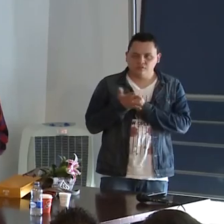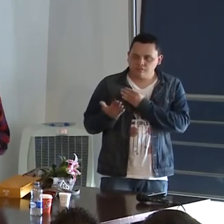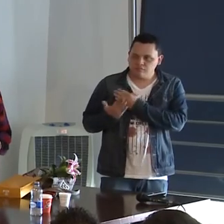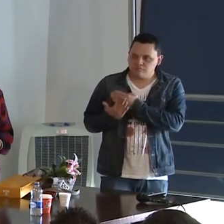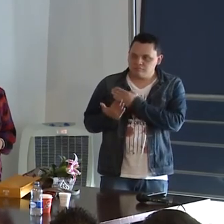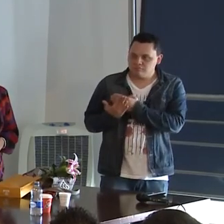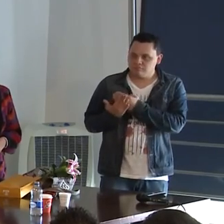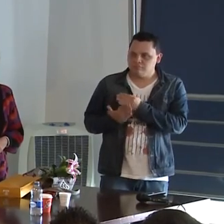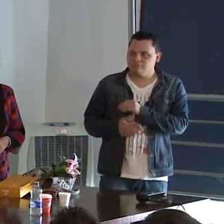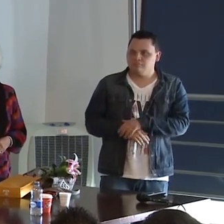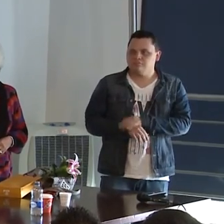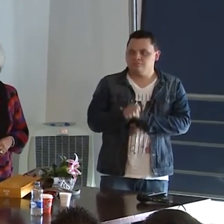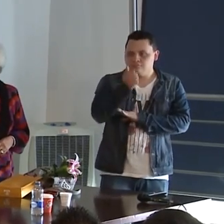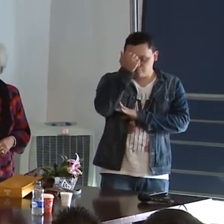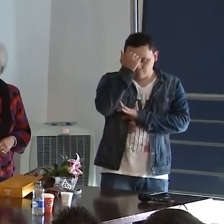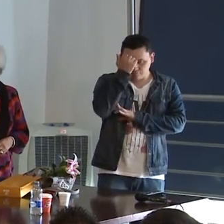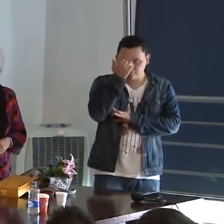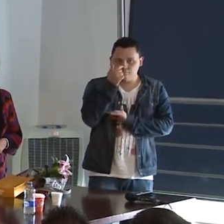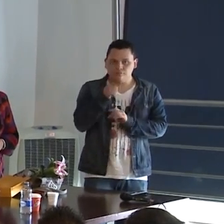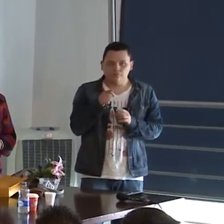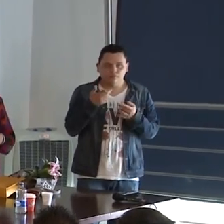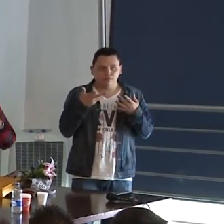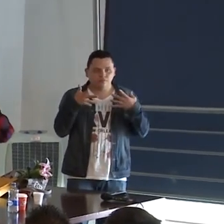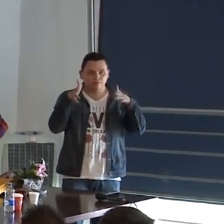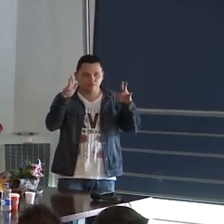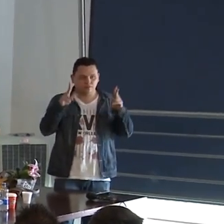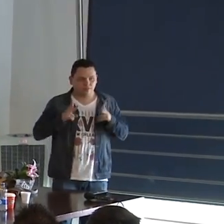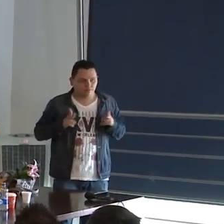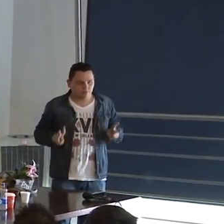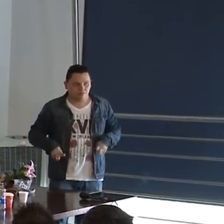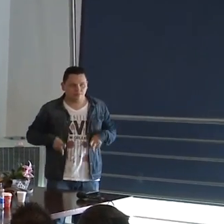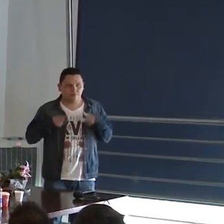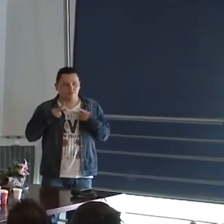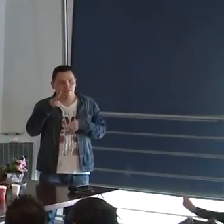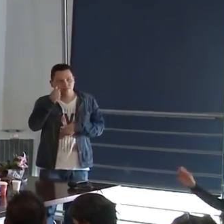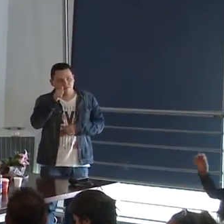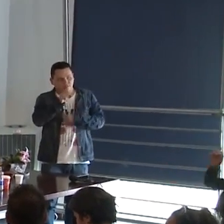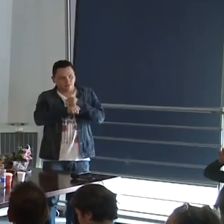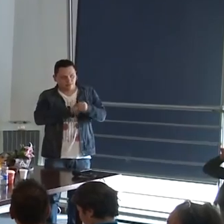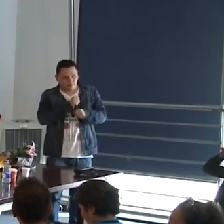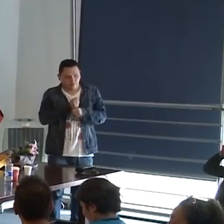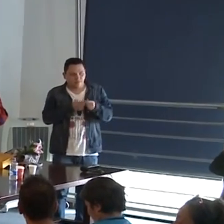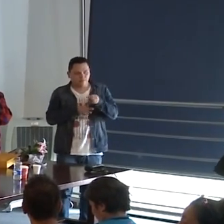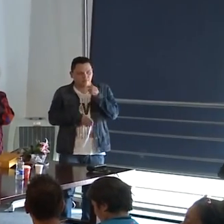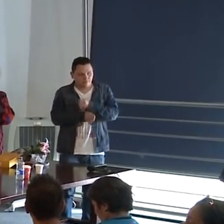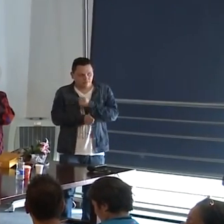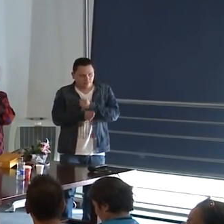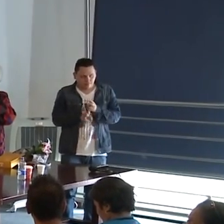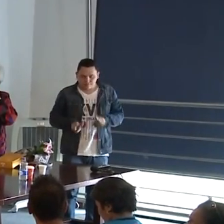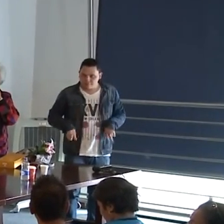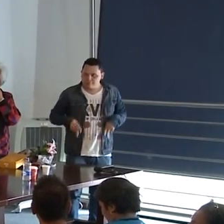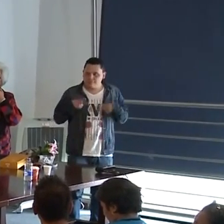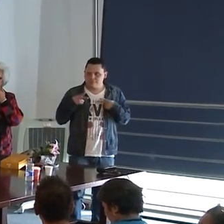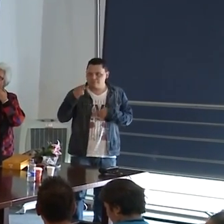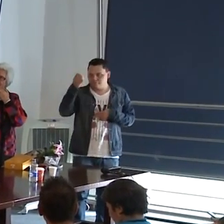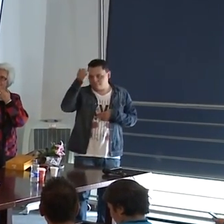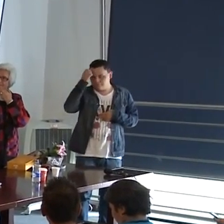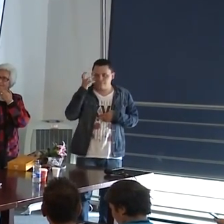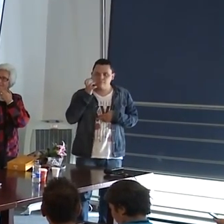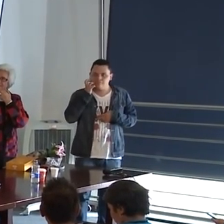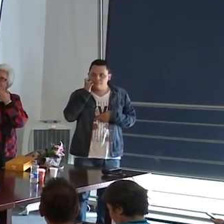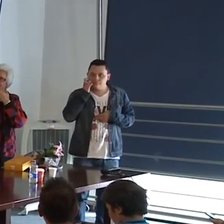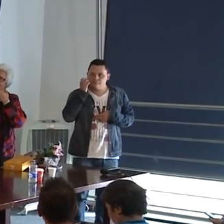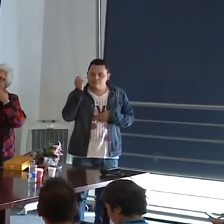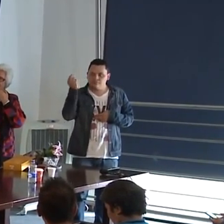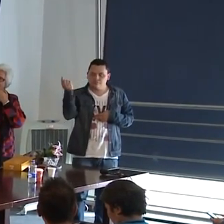Hora, el profesor, como estamos celebrando la vida, 10 años, pero además seguimos celebrando la vida, el profesor Raúl